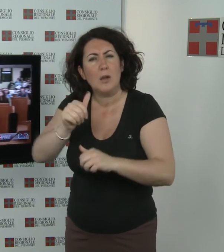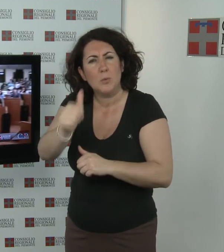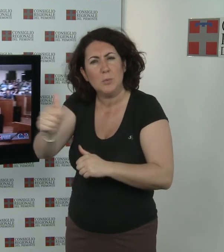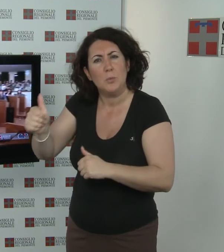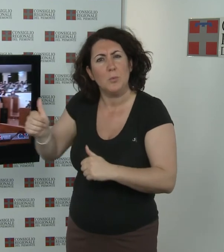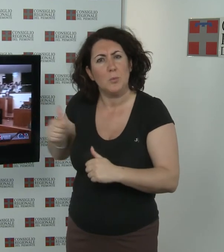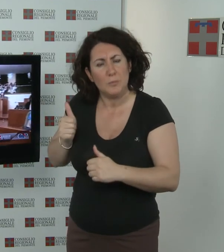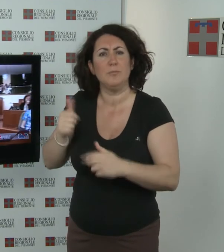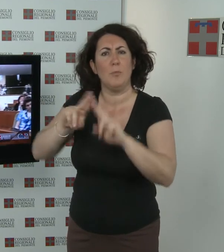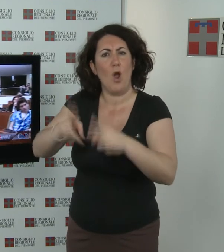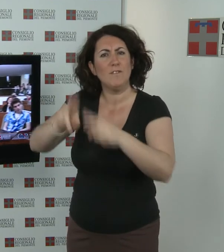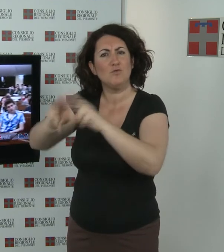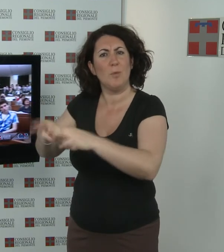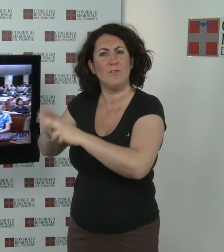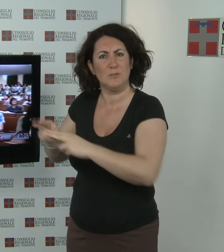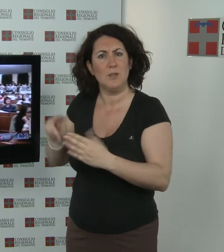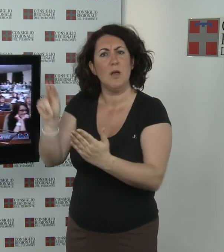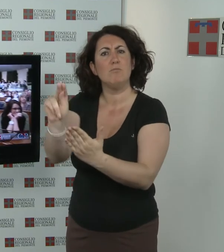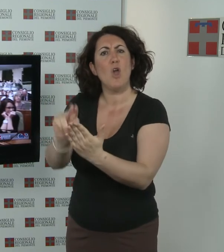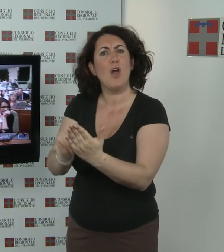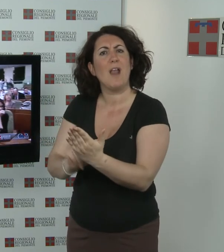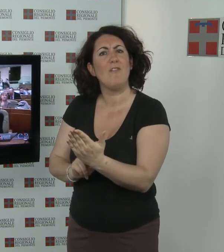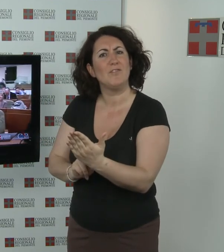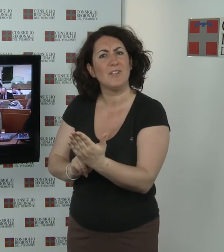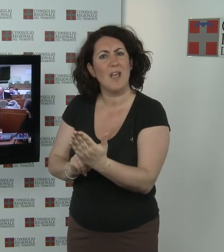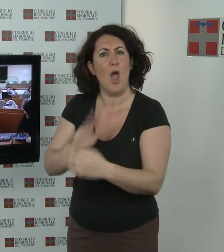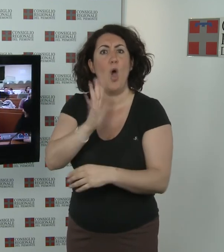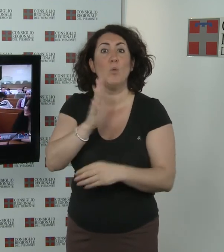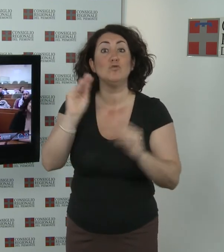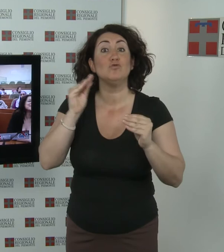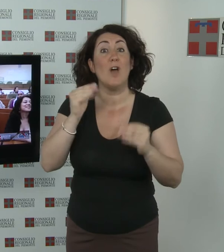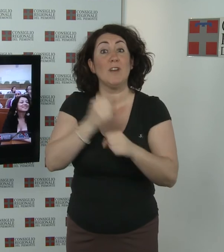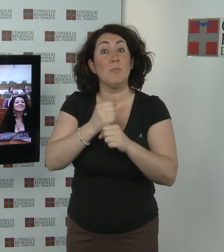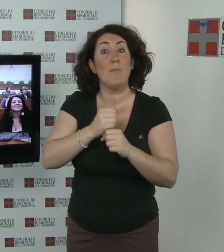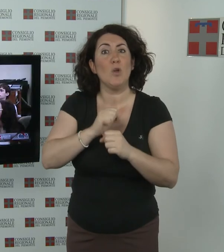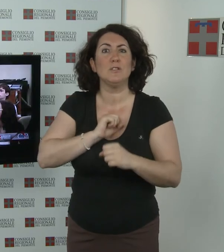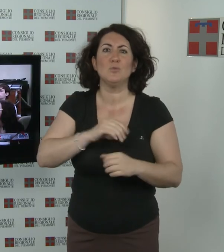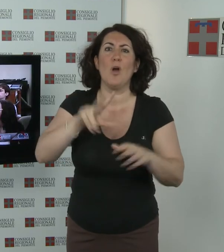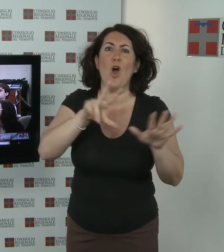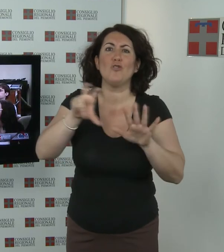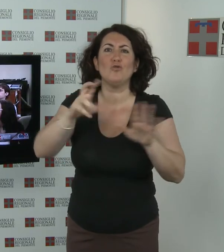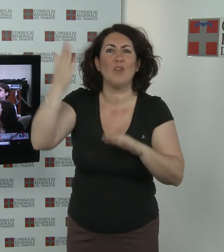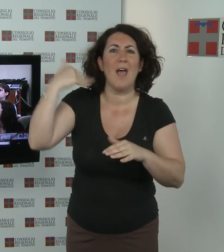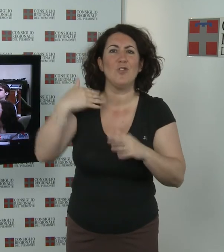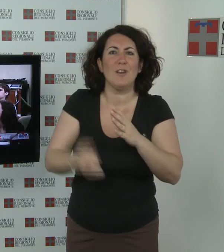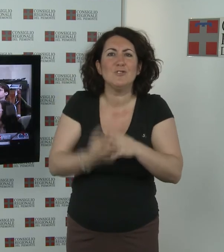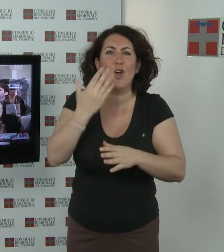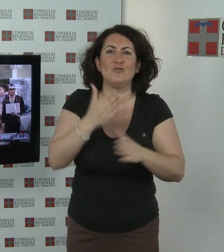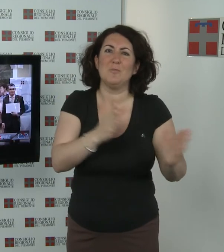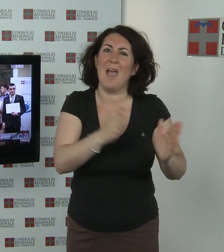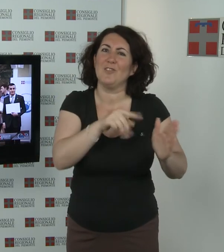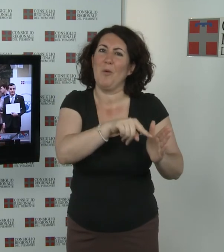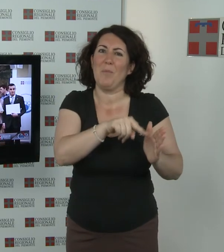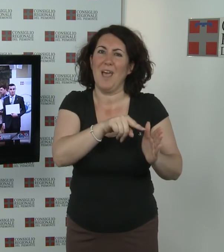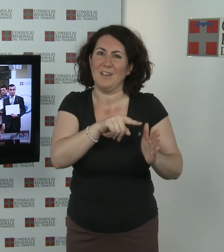rispettive province le biografie di 15 giovani piemontesi vissuti nell'Ottocento risorgimentale, con ampi rimandi al contesto storico